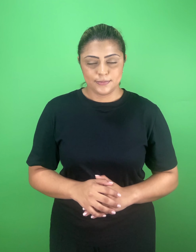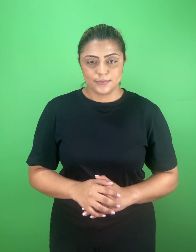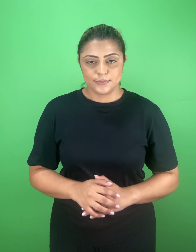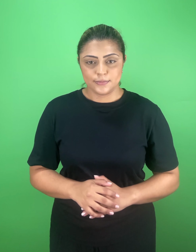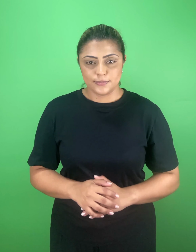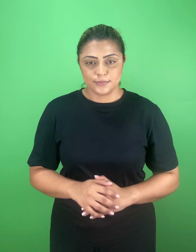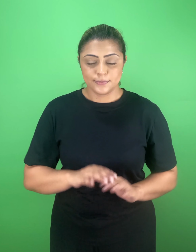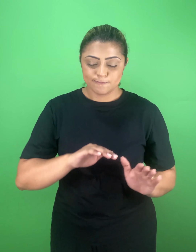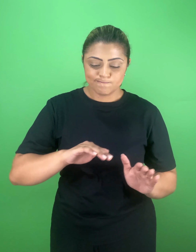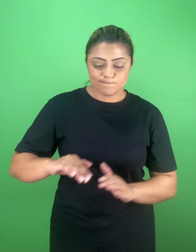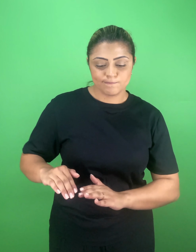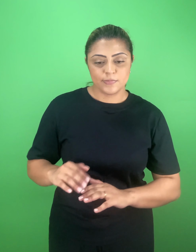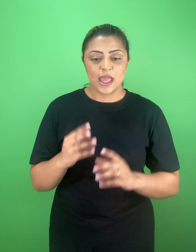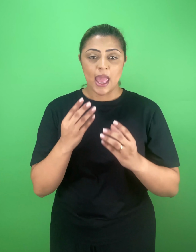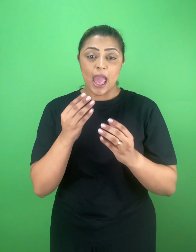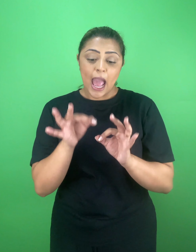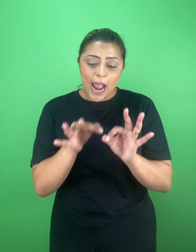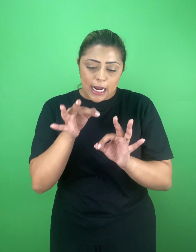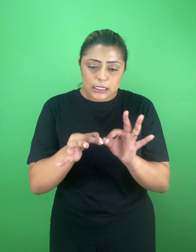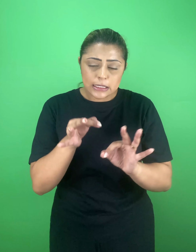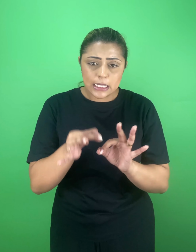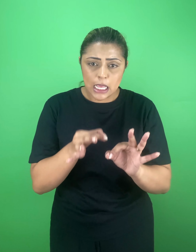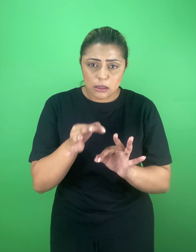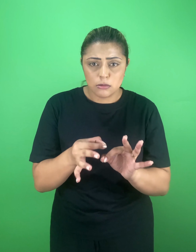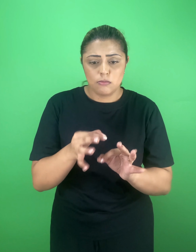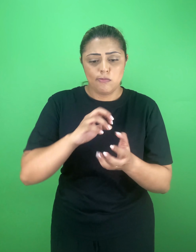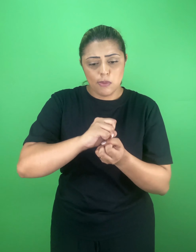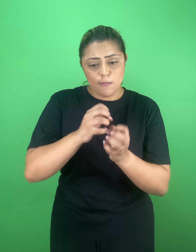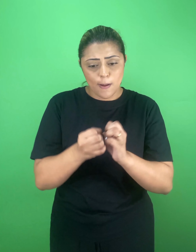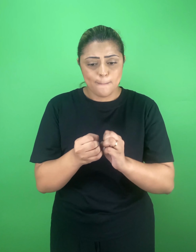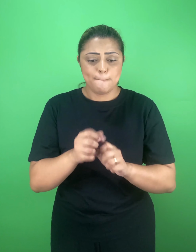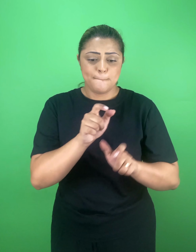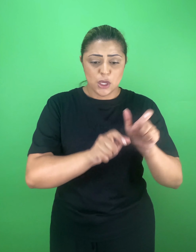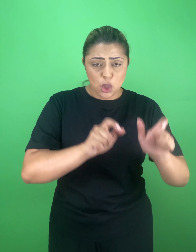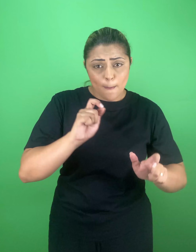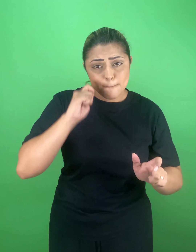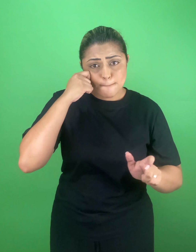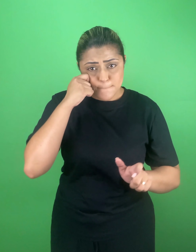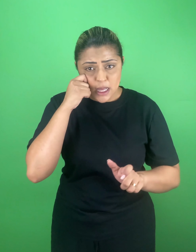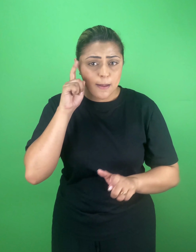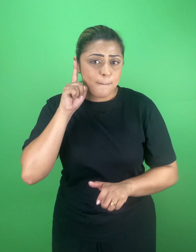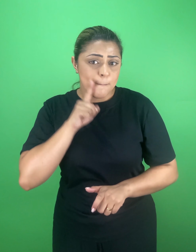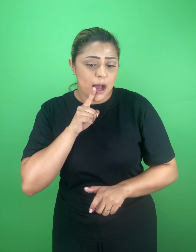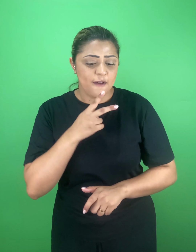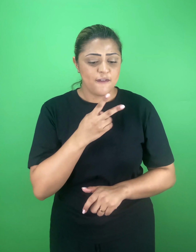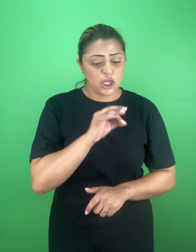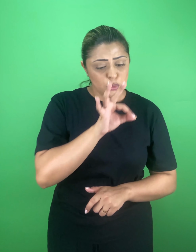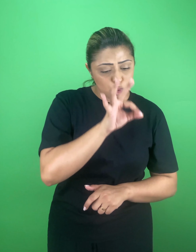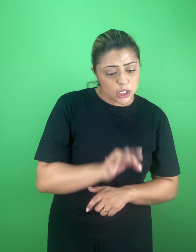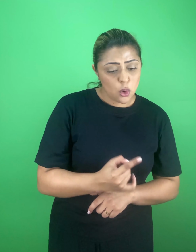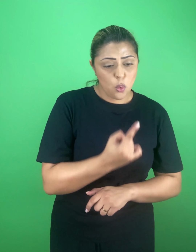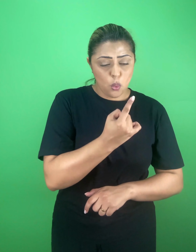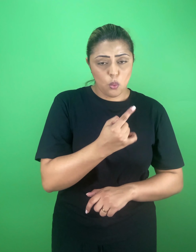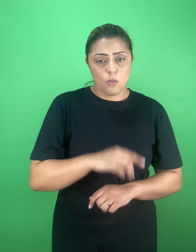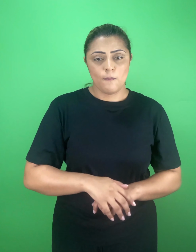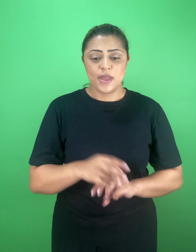Artesanato Pessoas negras, pretas e pardas 20% 1. Indígenas 10